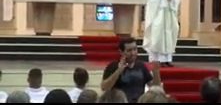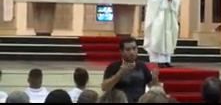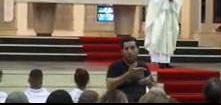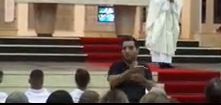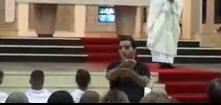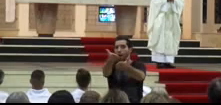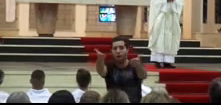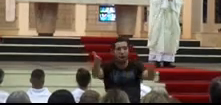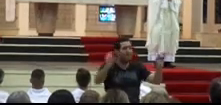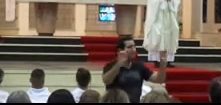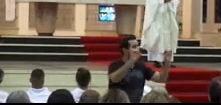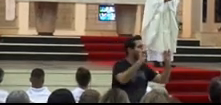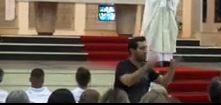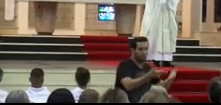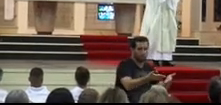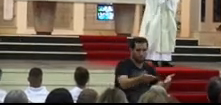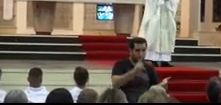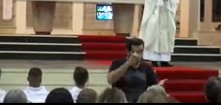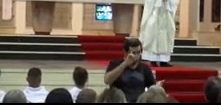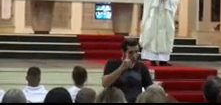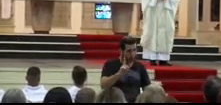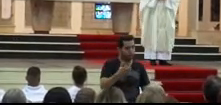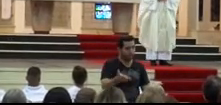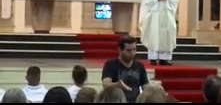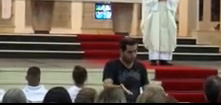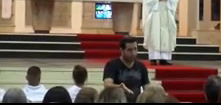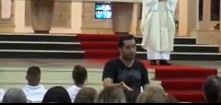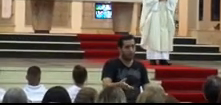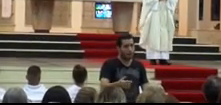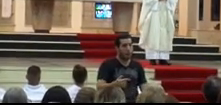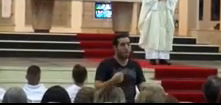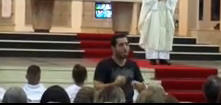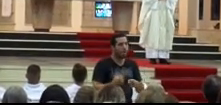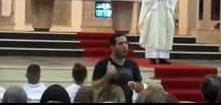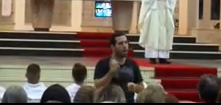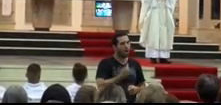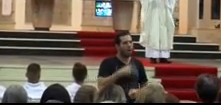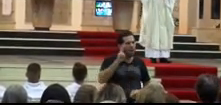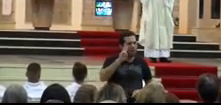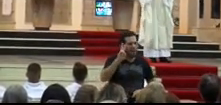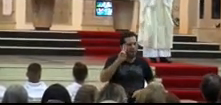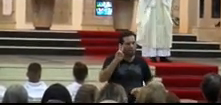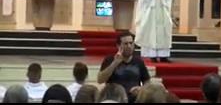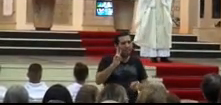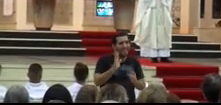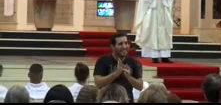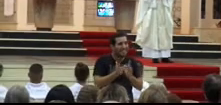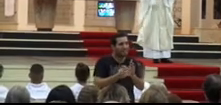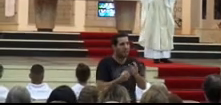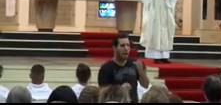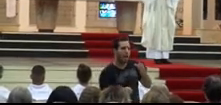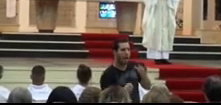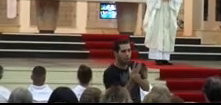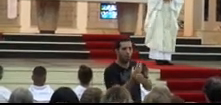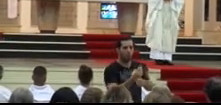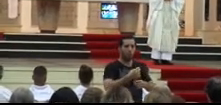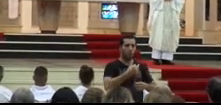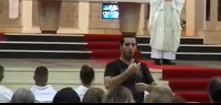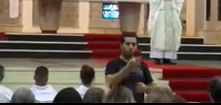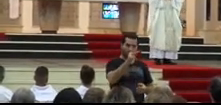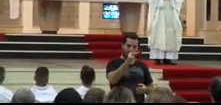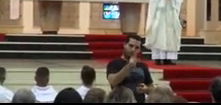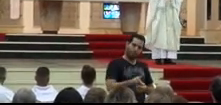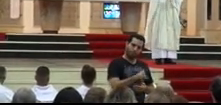É o dia em que se celebra a instituição do sacerdócio. De manhã, na catedral, foi